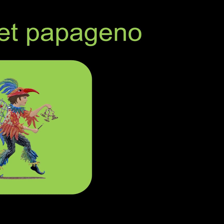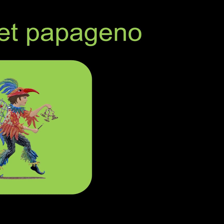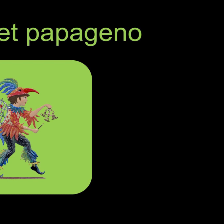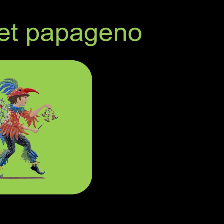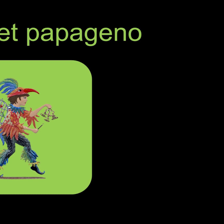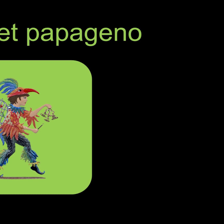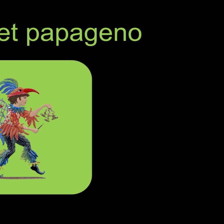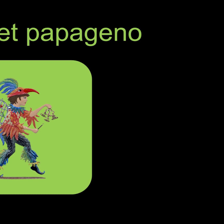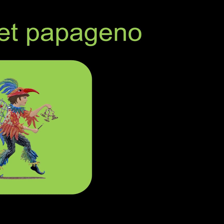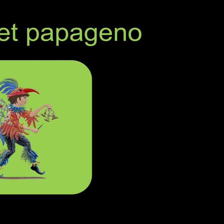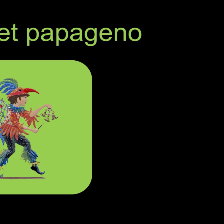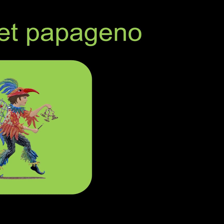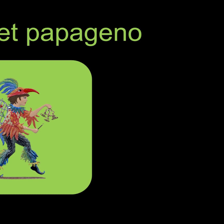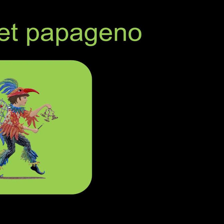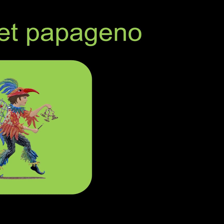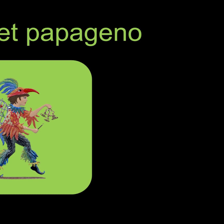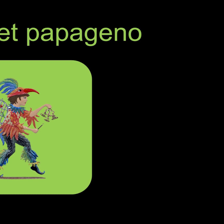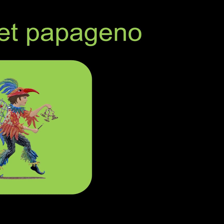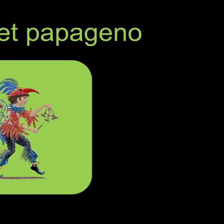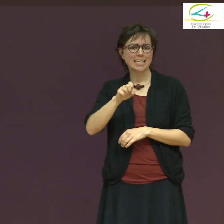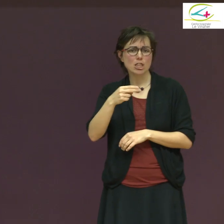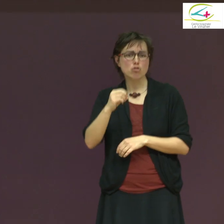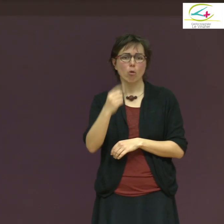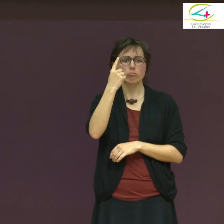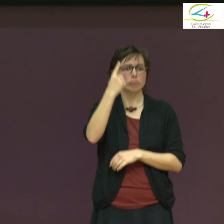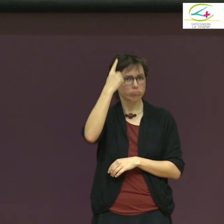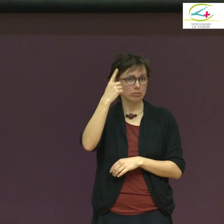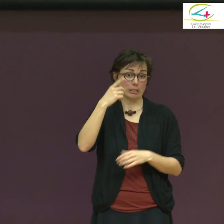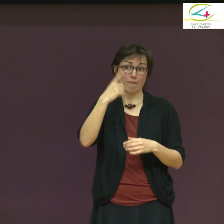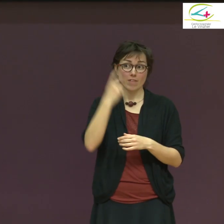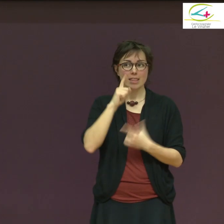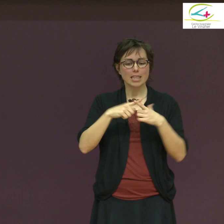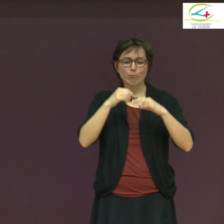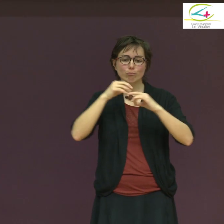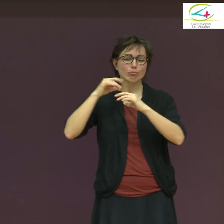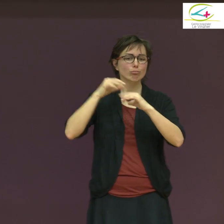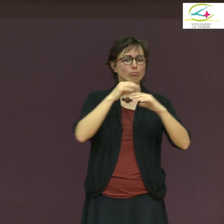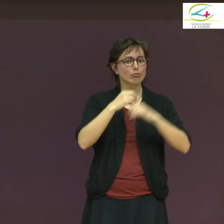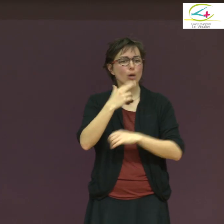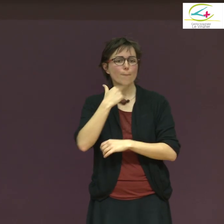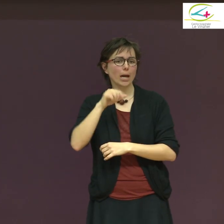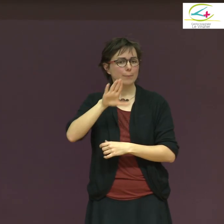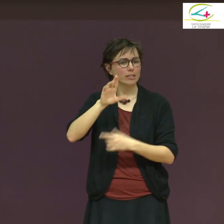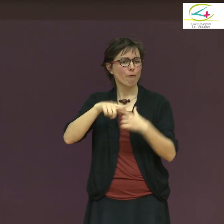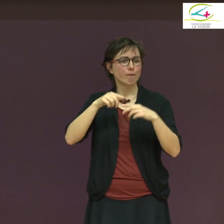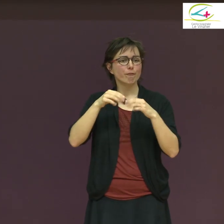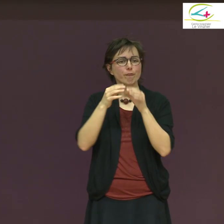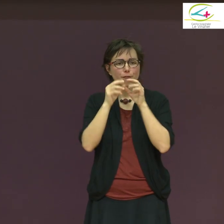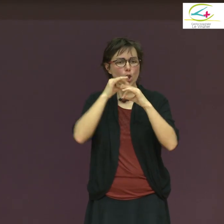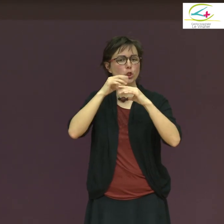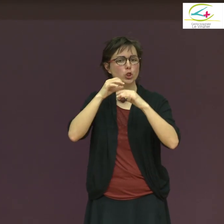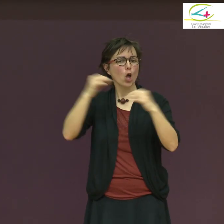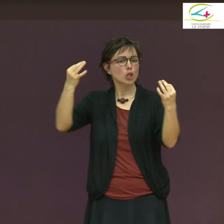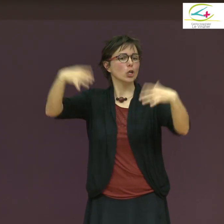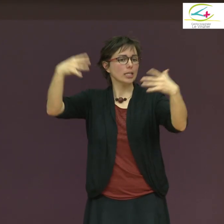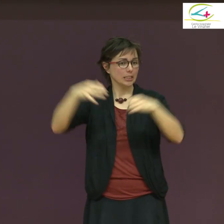l'effet Papageno. Hein, qui est qui suit la flûte enchantée, hein, l'opéra, qui est justement